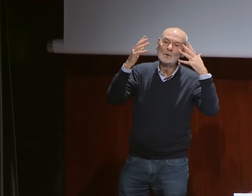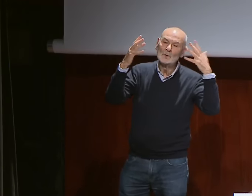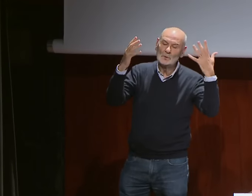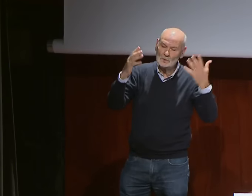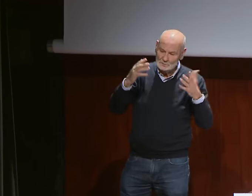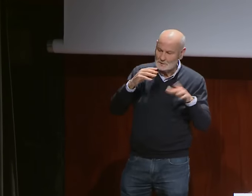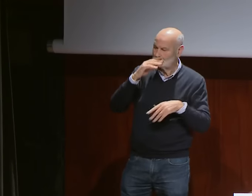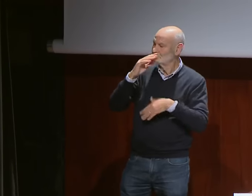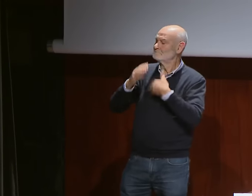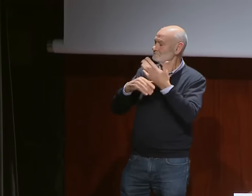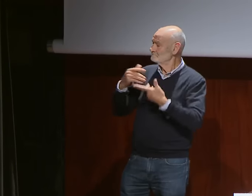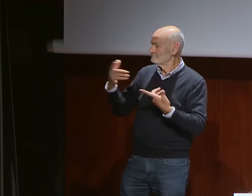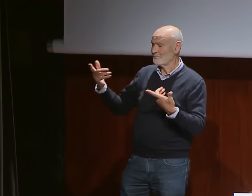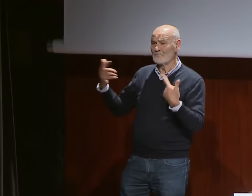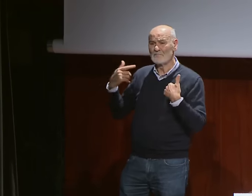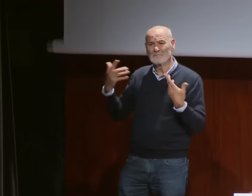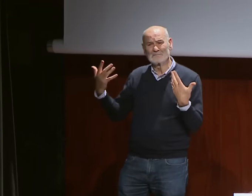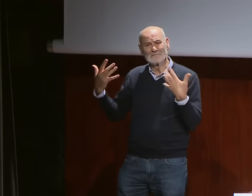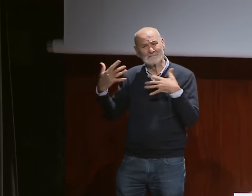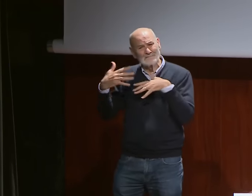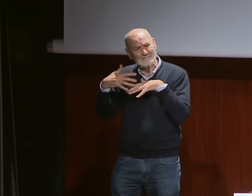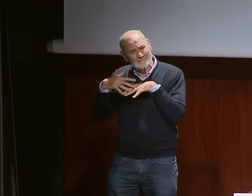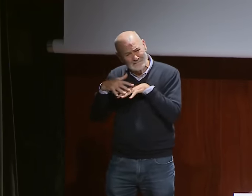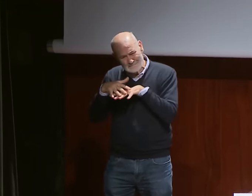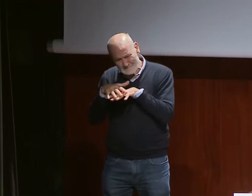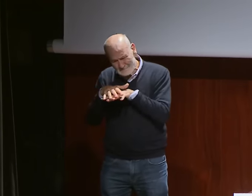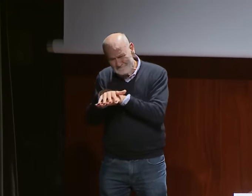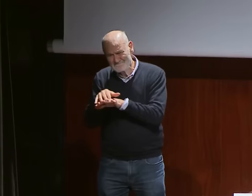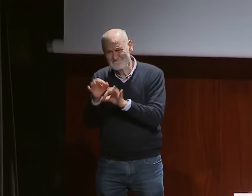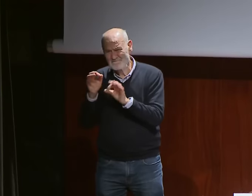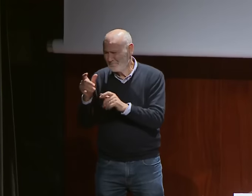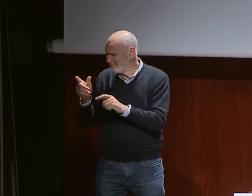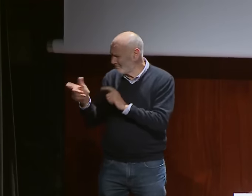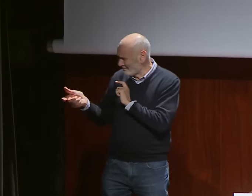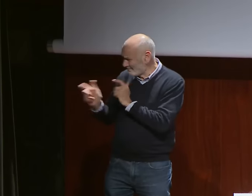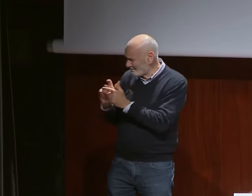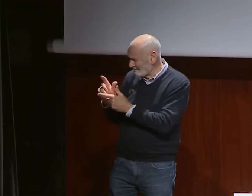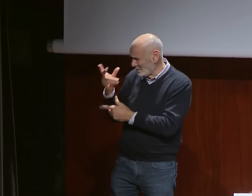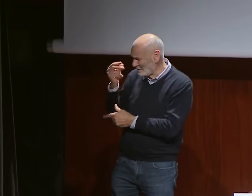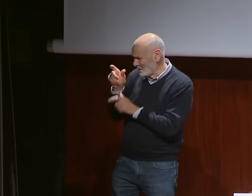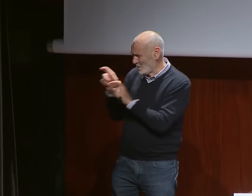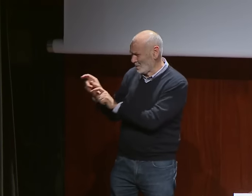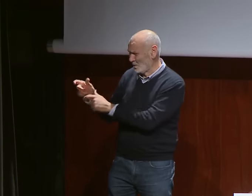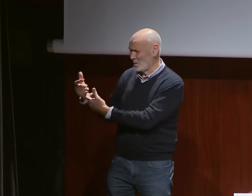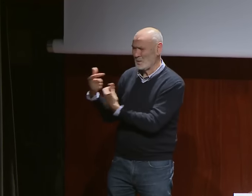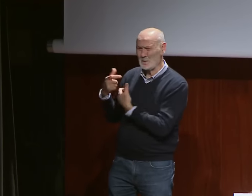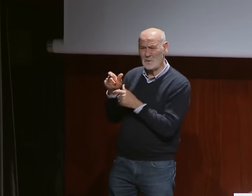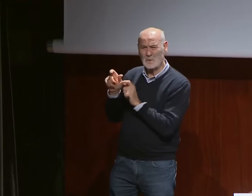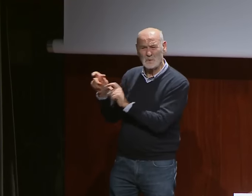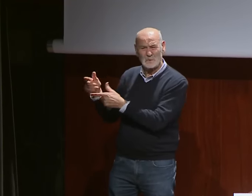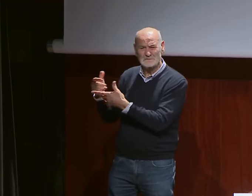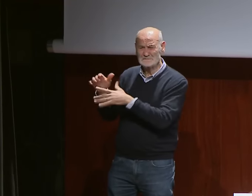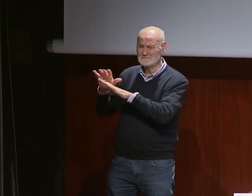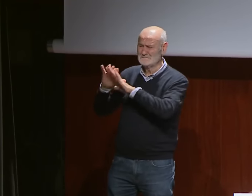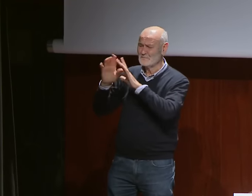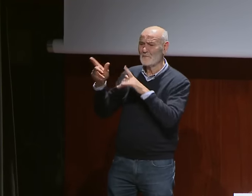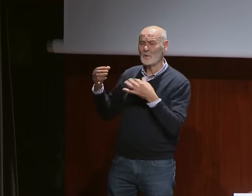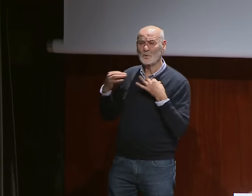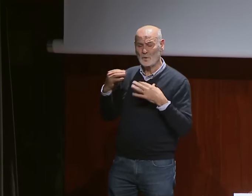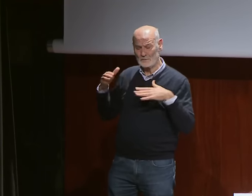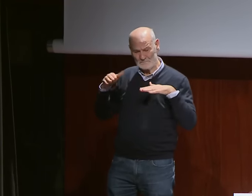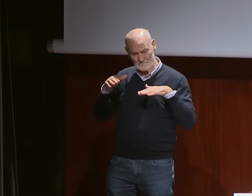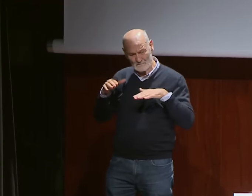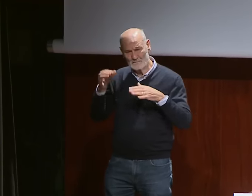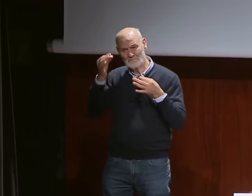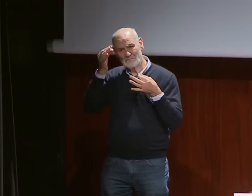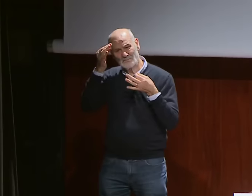vidéo ou voilà, en avoir fait un petit peu trop. Et on a travaillé comme ça ensemble, en faisant des allers-retours,